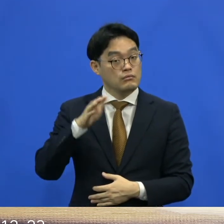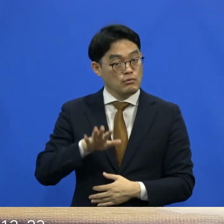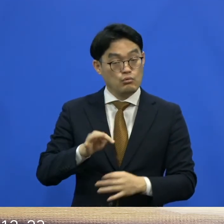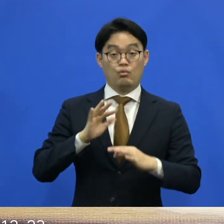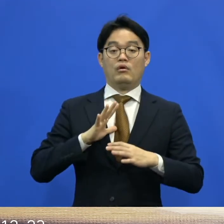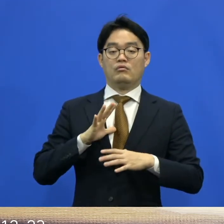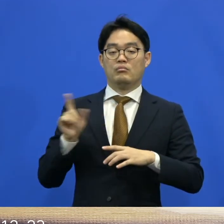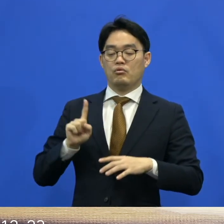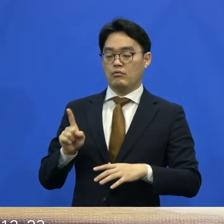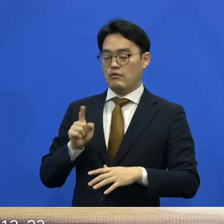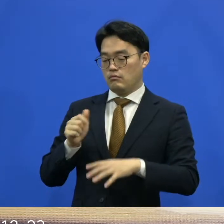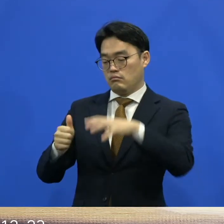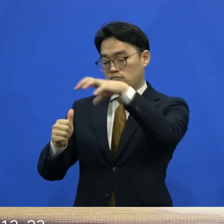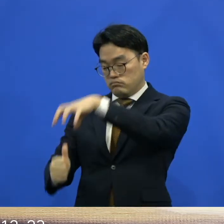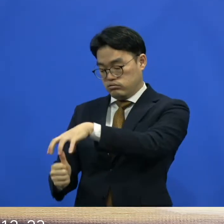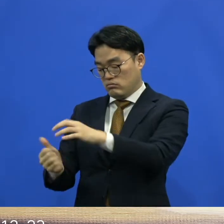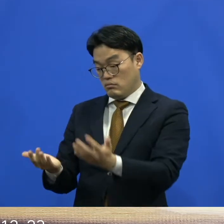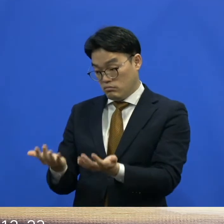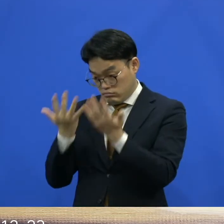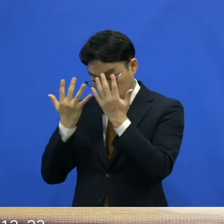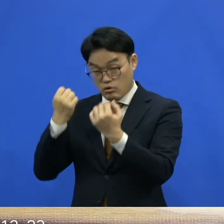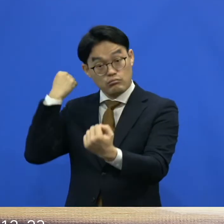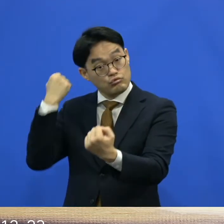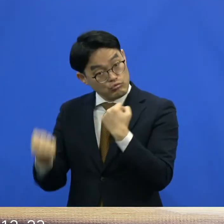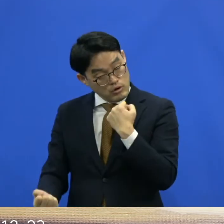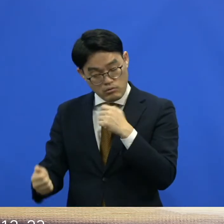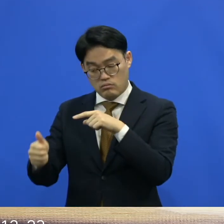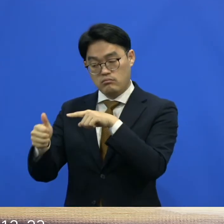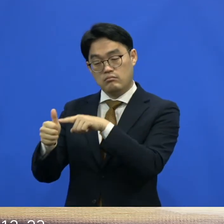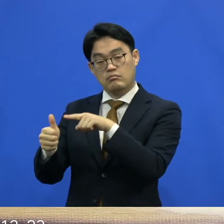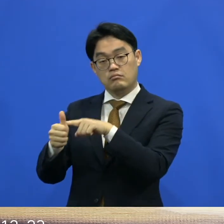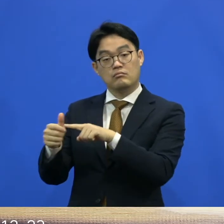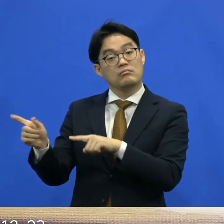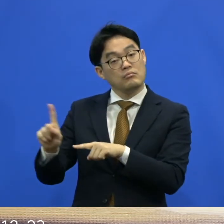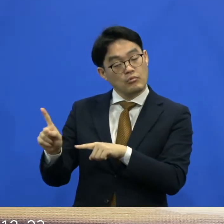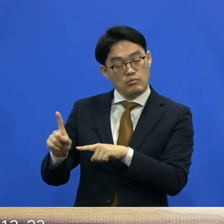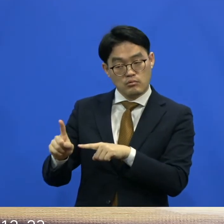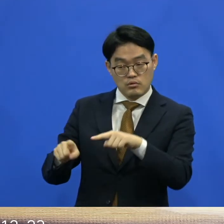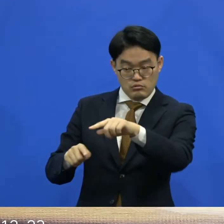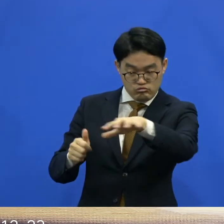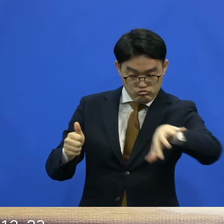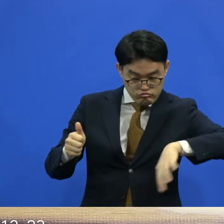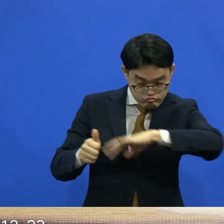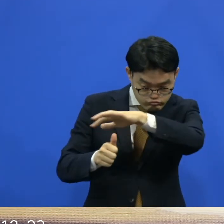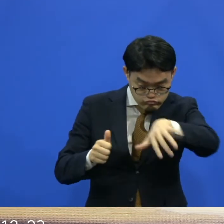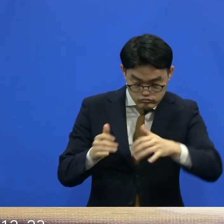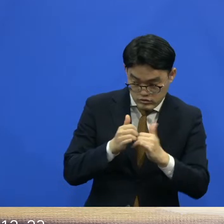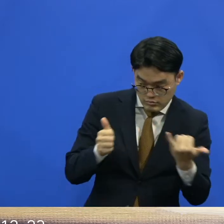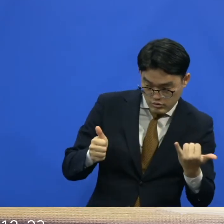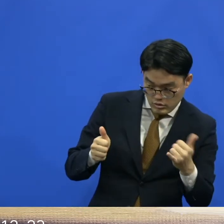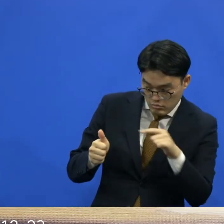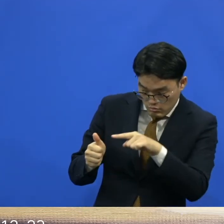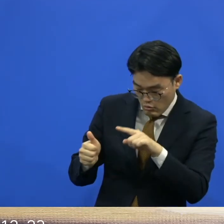받습니다. 그 이유를 성경은 하나님이 그와 함께 하셨다고 얘기합니다.